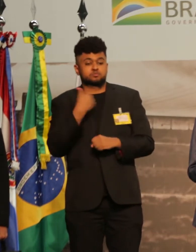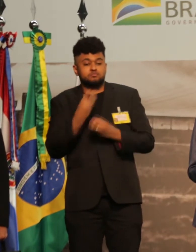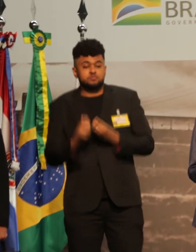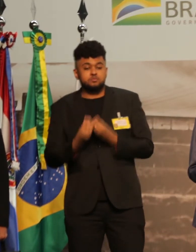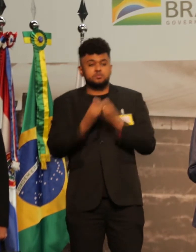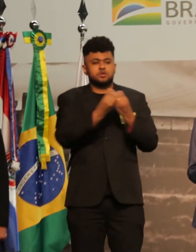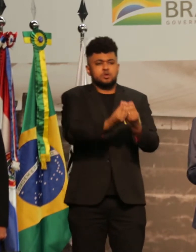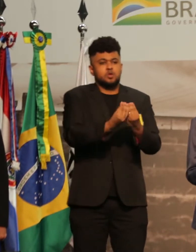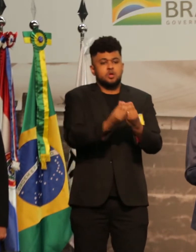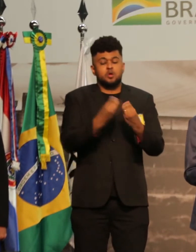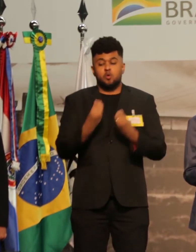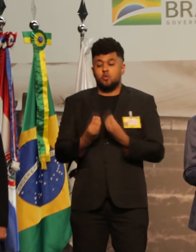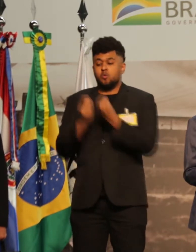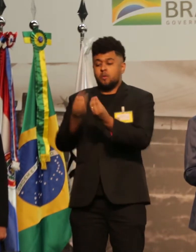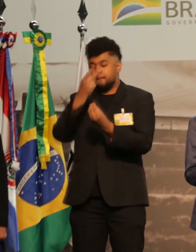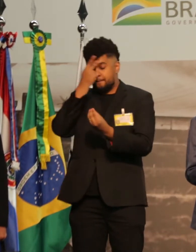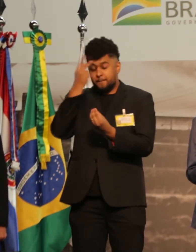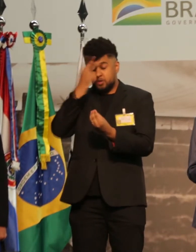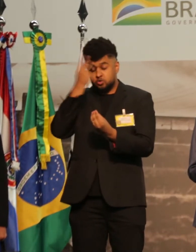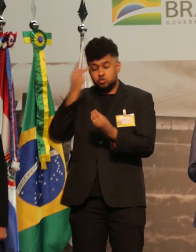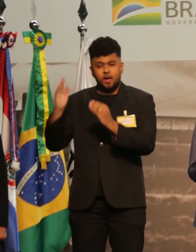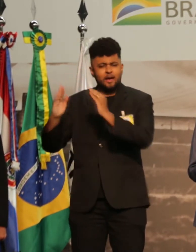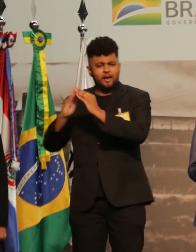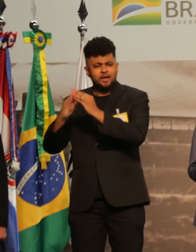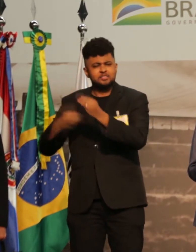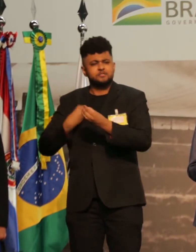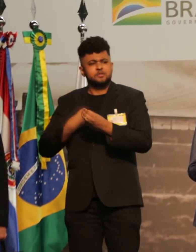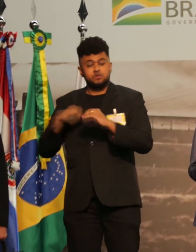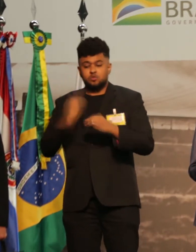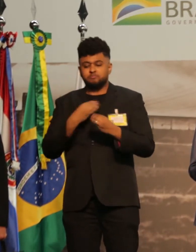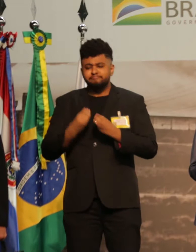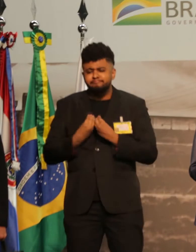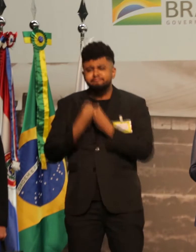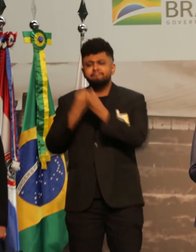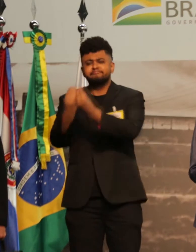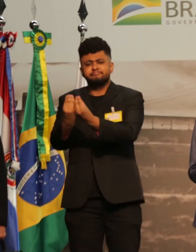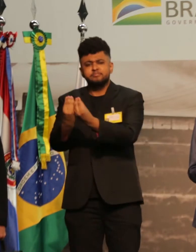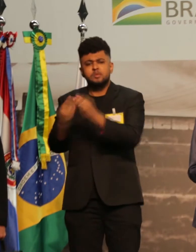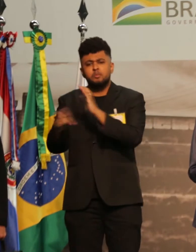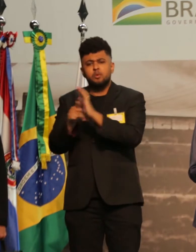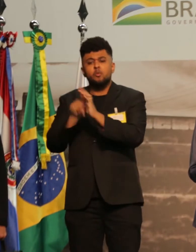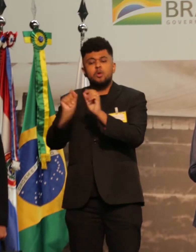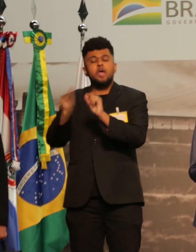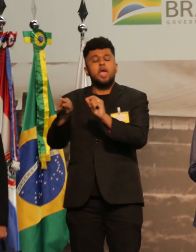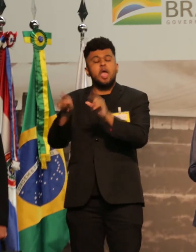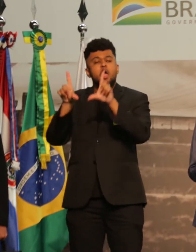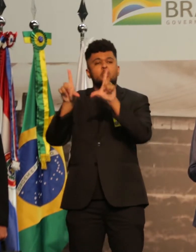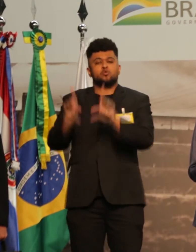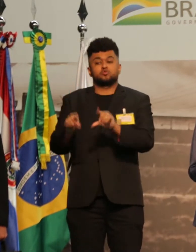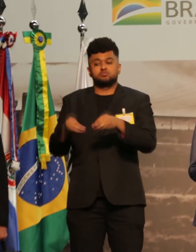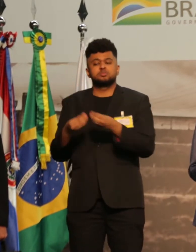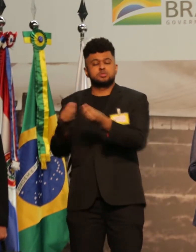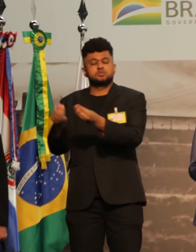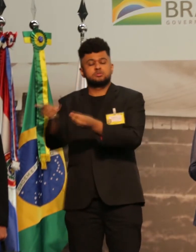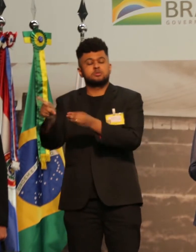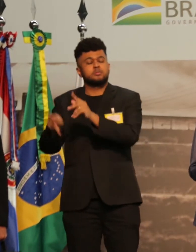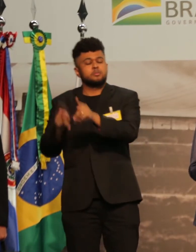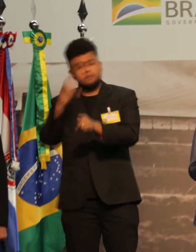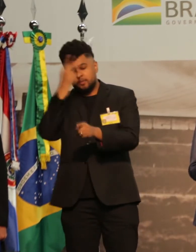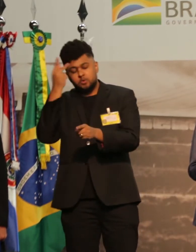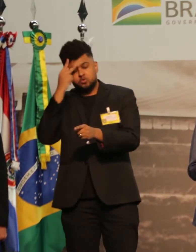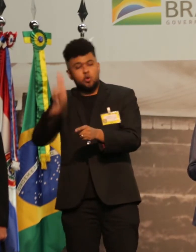devolvemos ao consumidor, isso mesmo, devolvemos ao consumidor o que foi economizado.